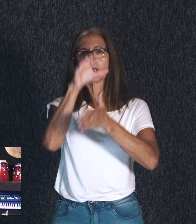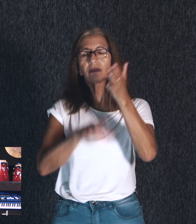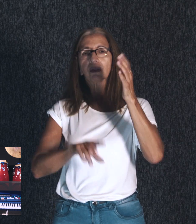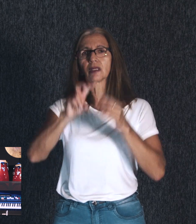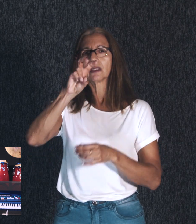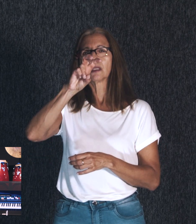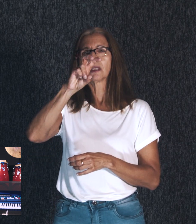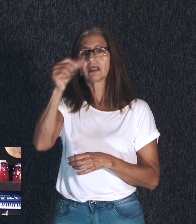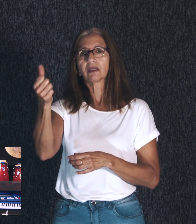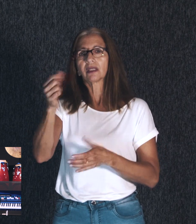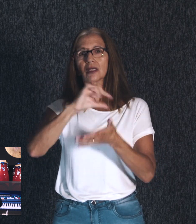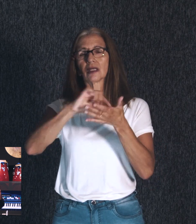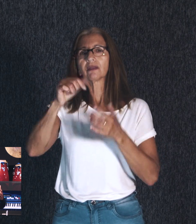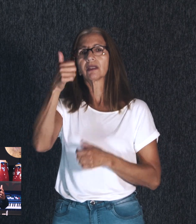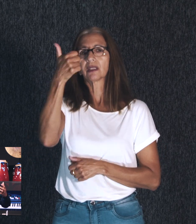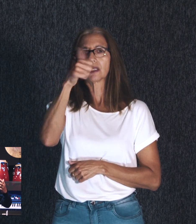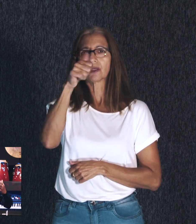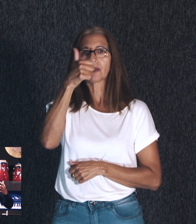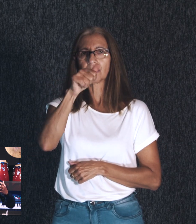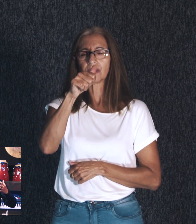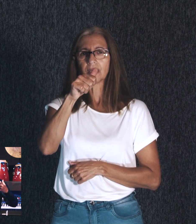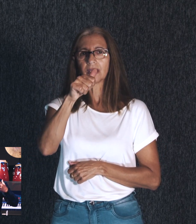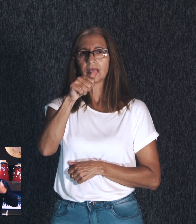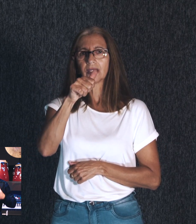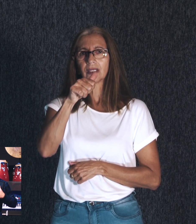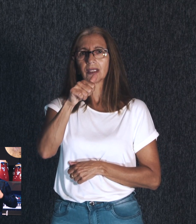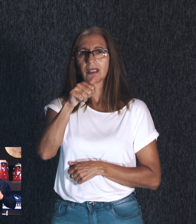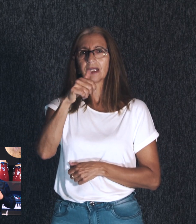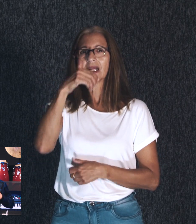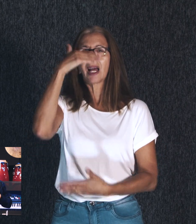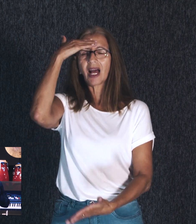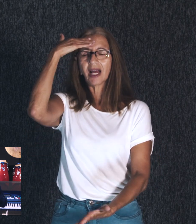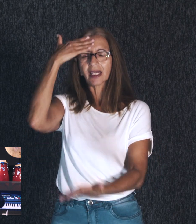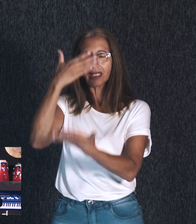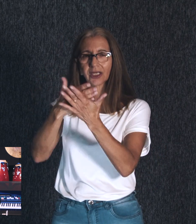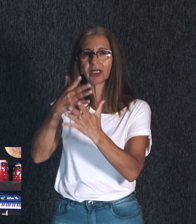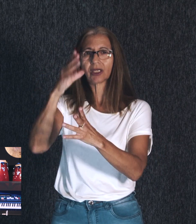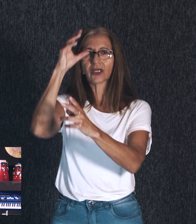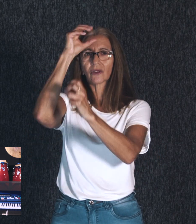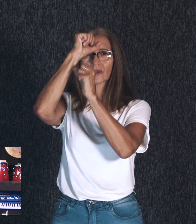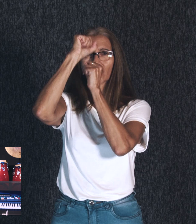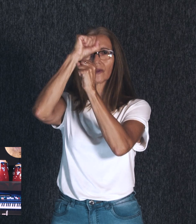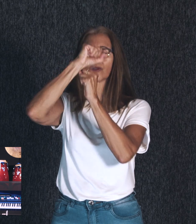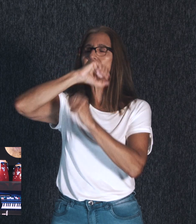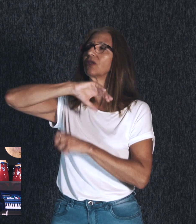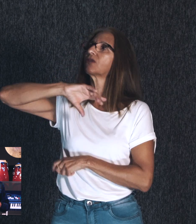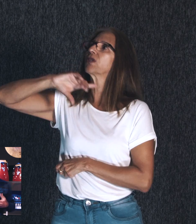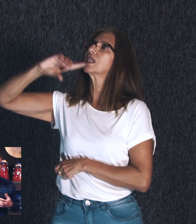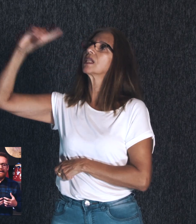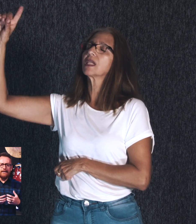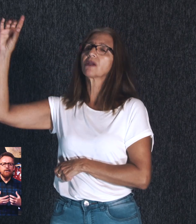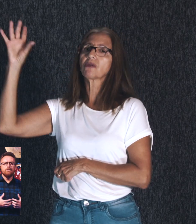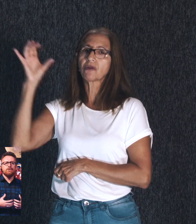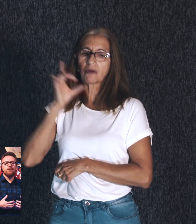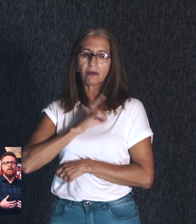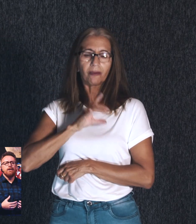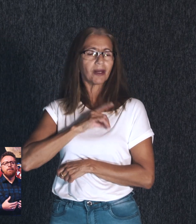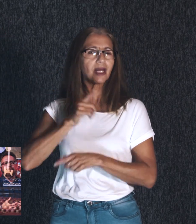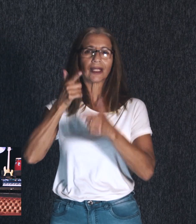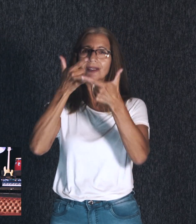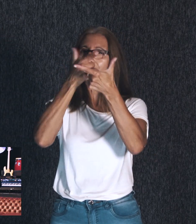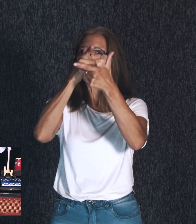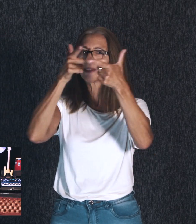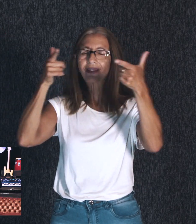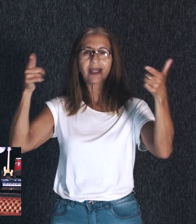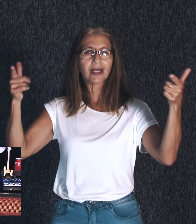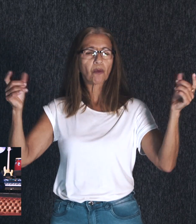que diz, ele declarou, em Deus ponho a minha confiança e não terei medo. Em Deus